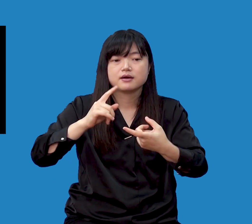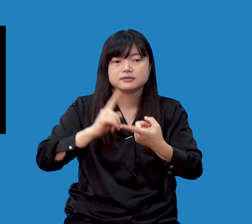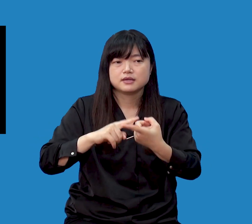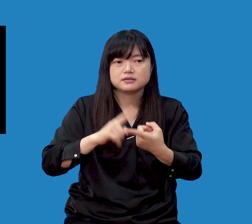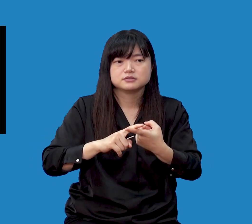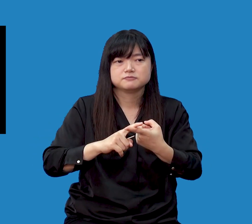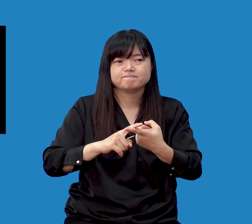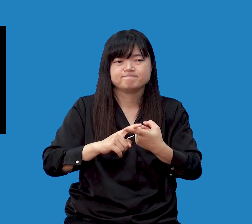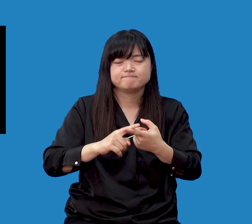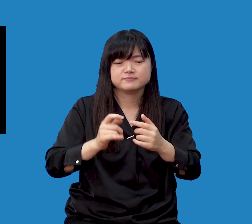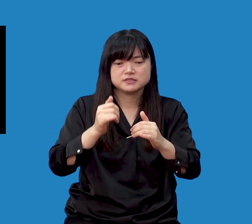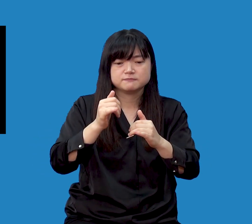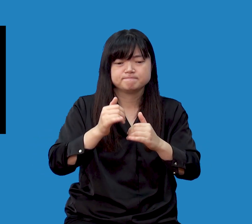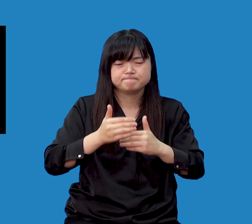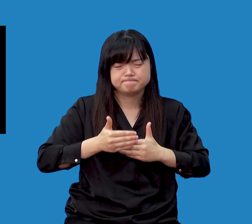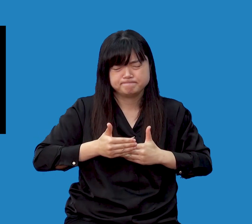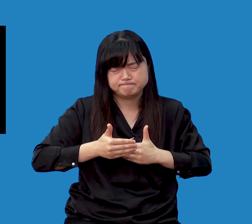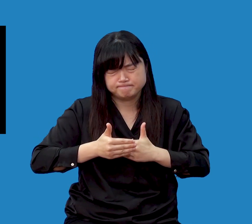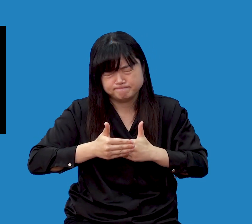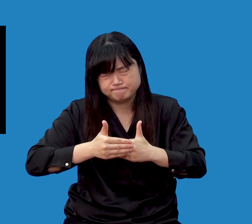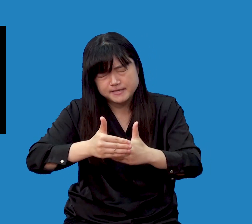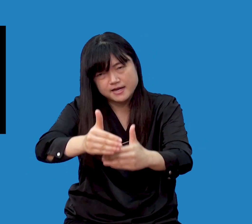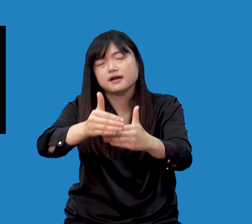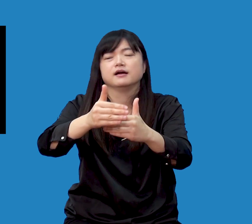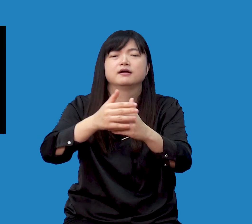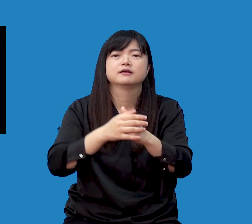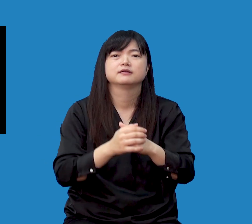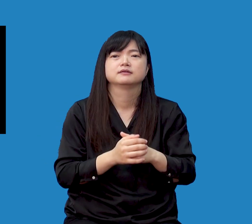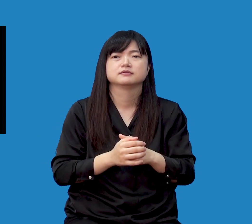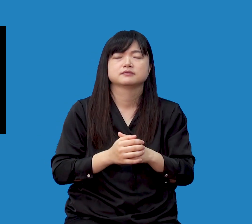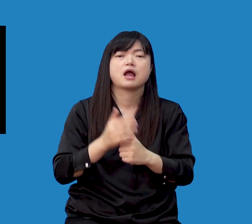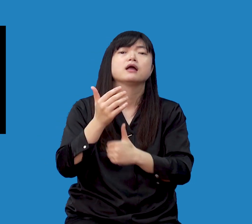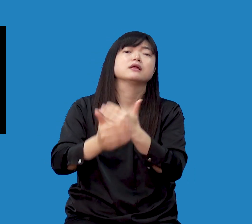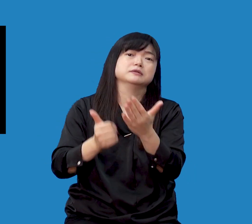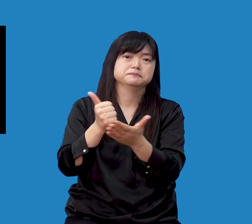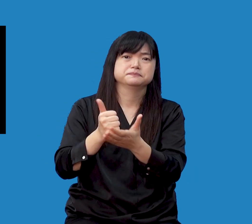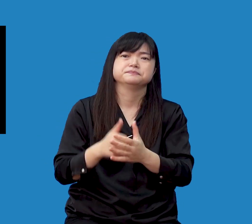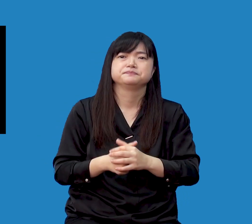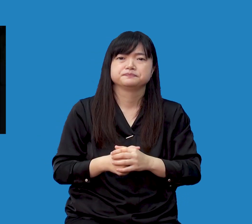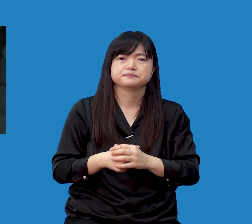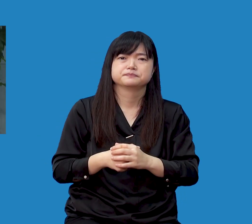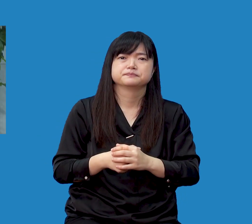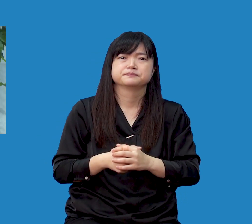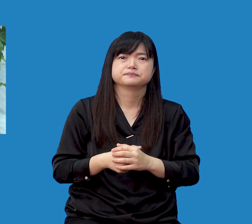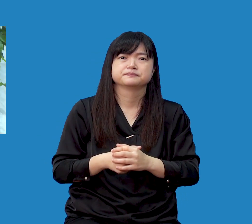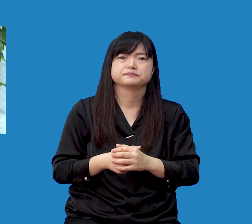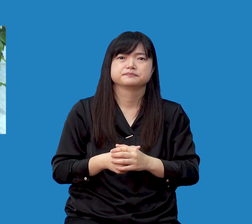역사가 전진하도록 역사의 전환을 가져오시는 하나님이십니다.